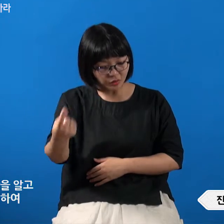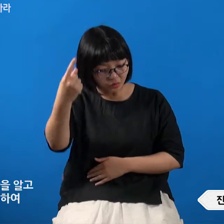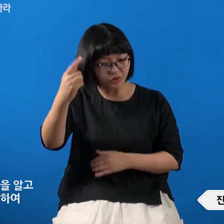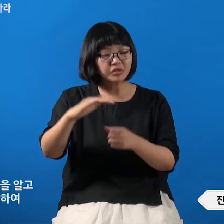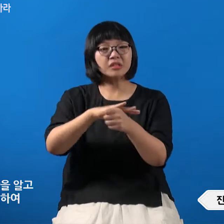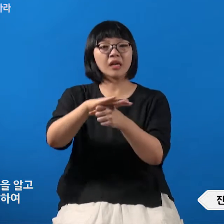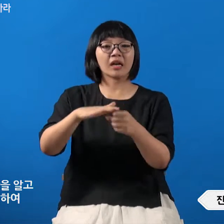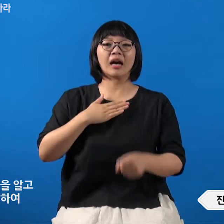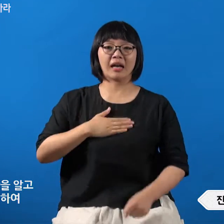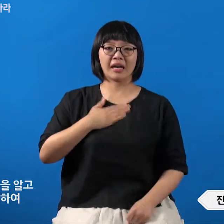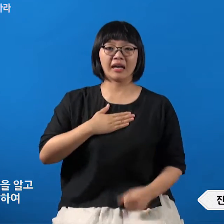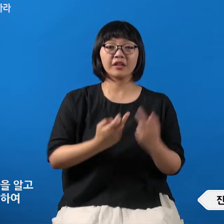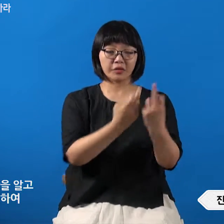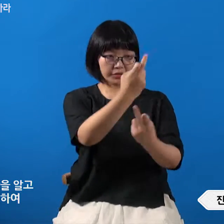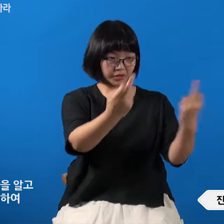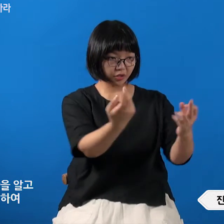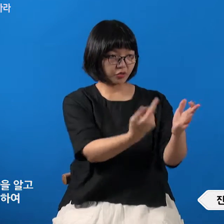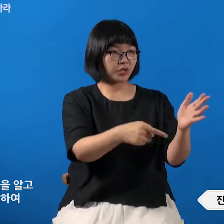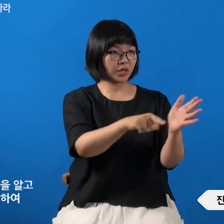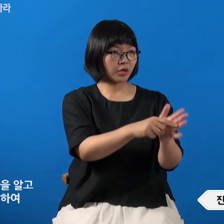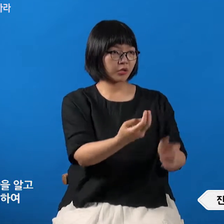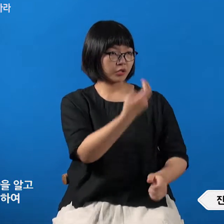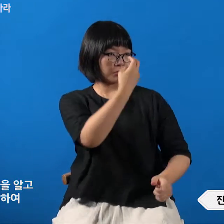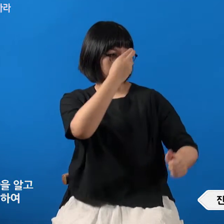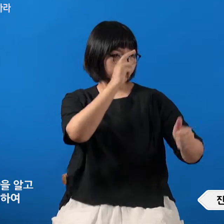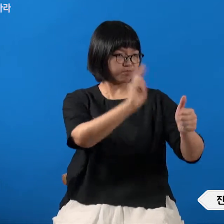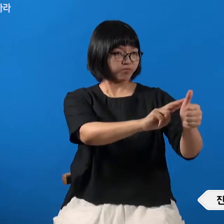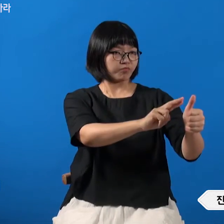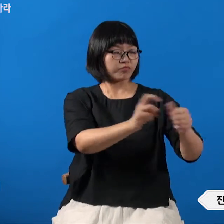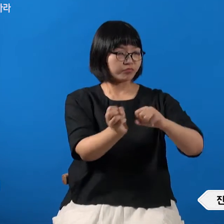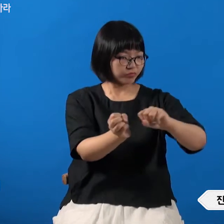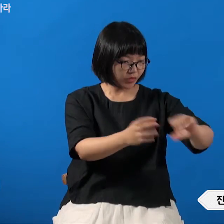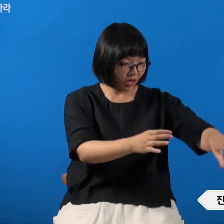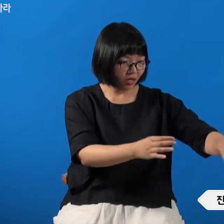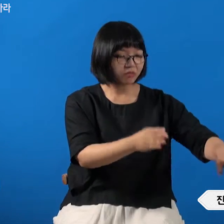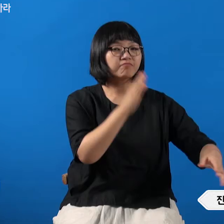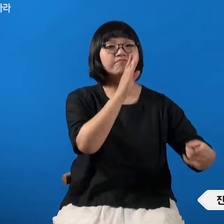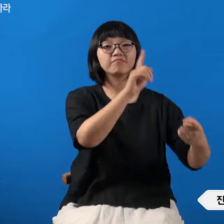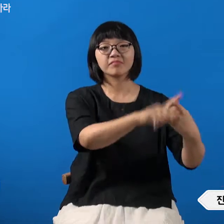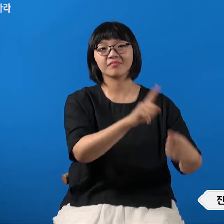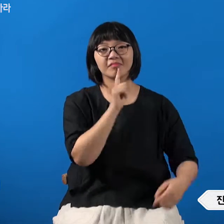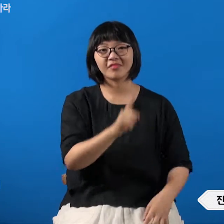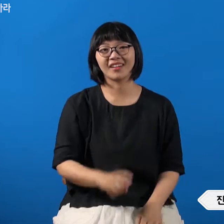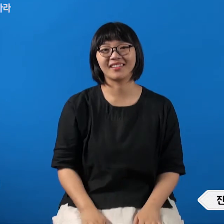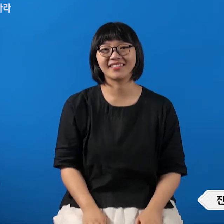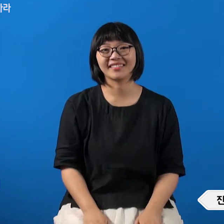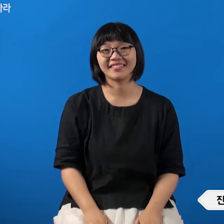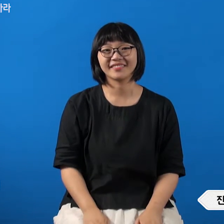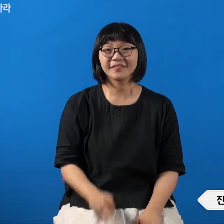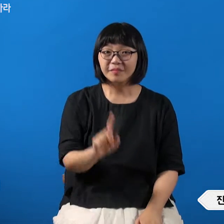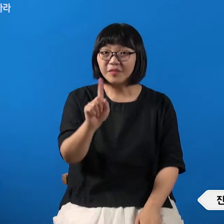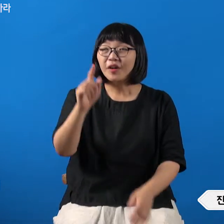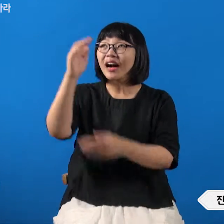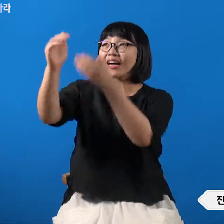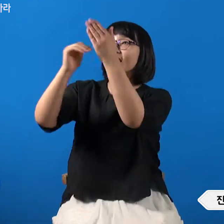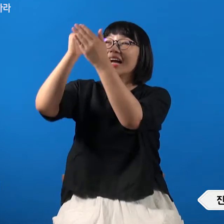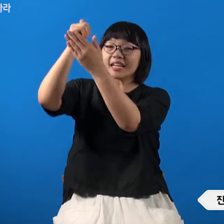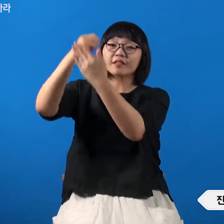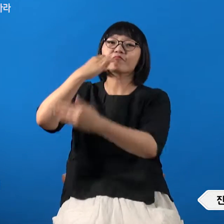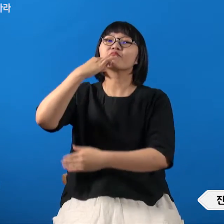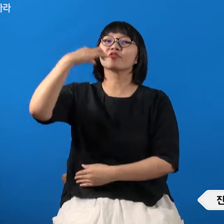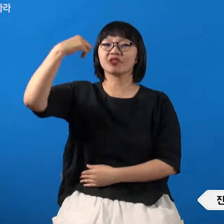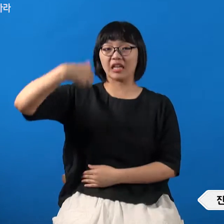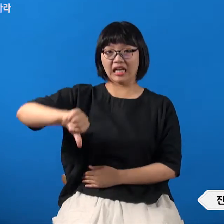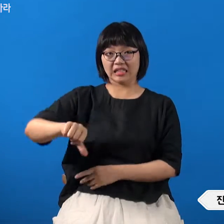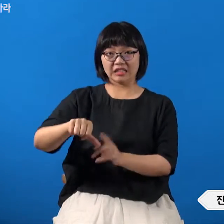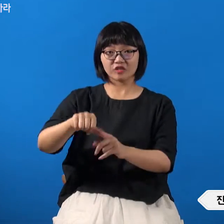위하여 목숨을 버리는 것이 마땅하니라. 그렇게 하나님께서 그의 독생자 예수 그리스도를